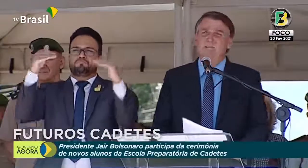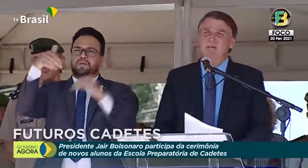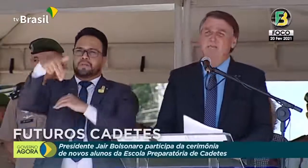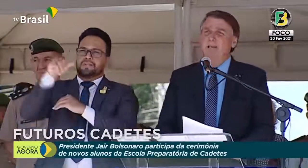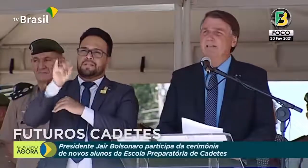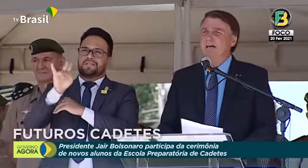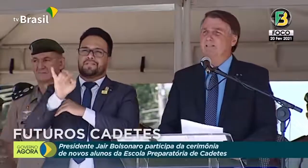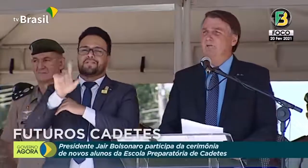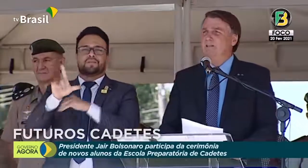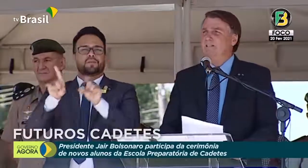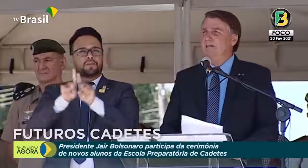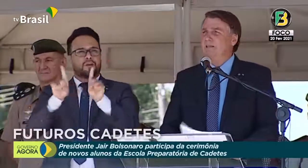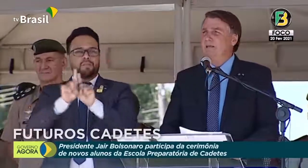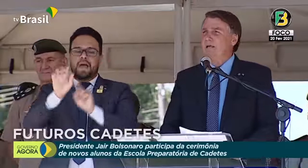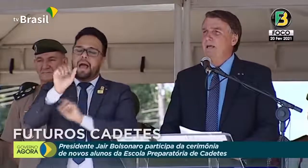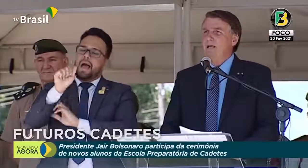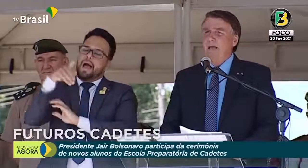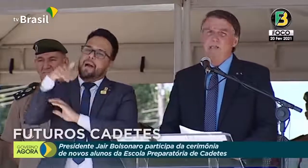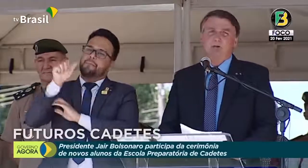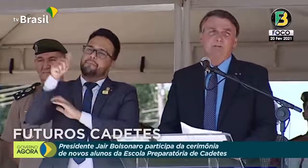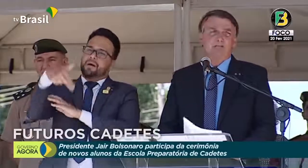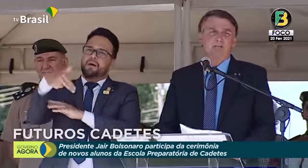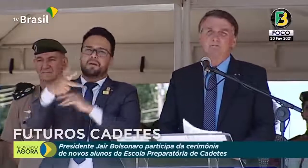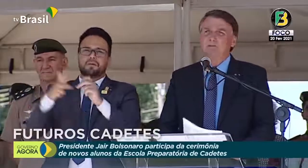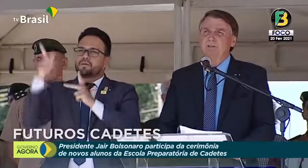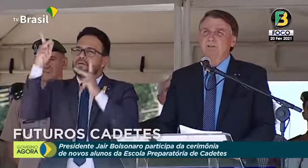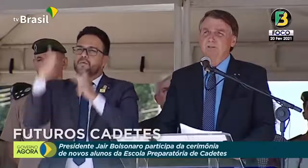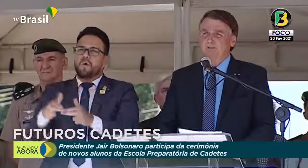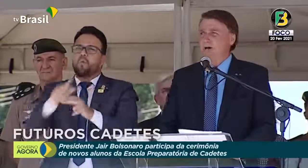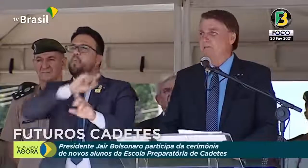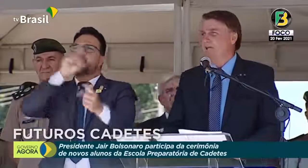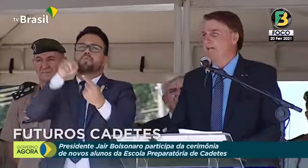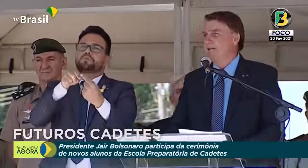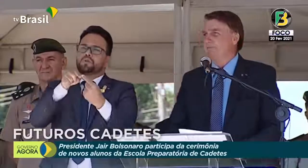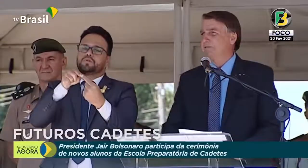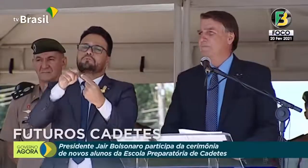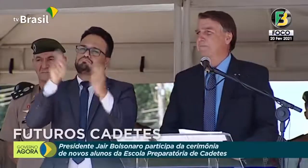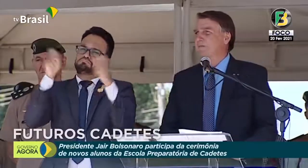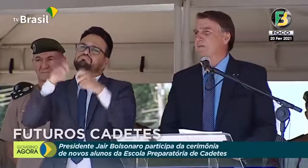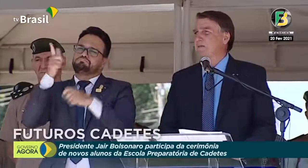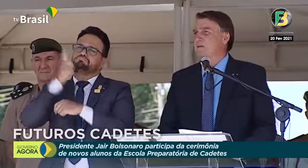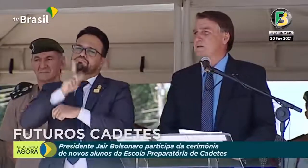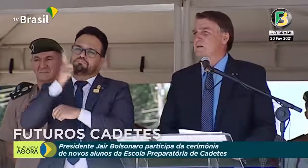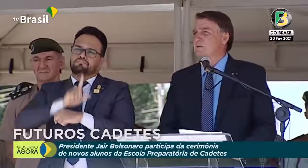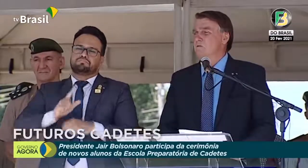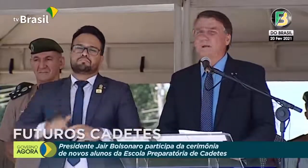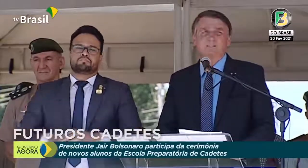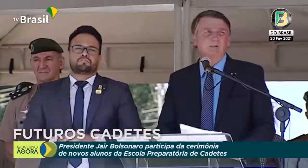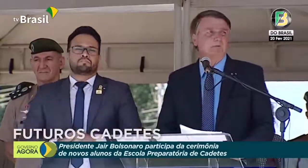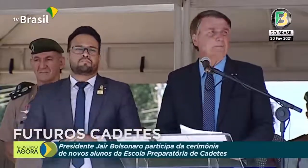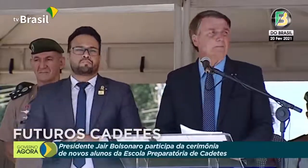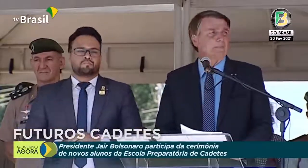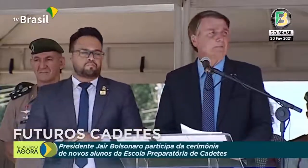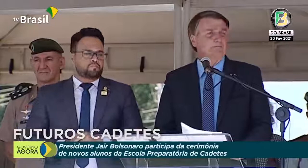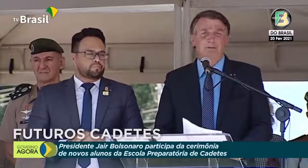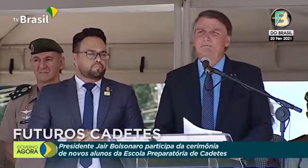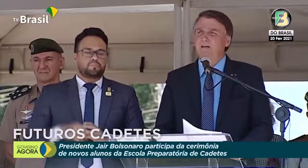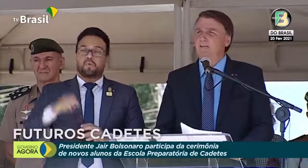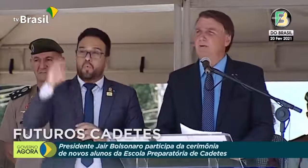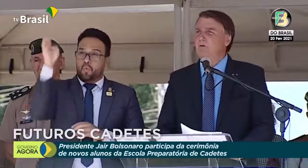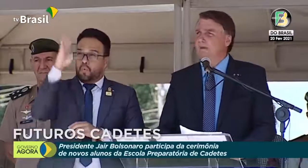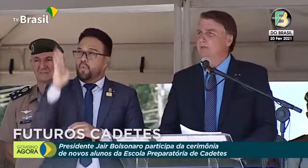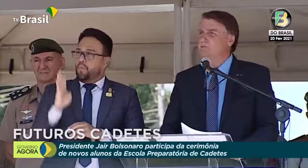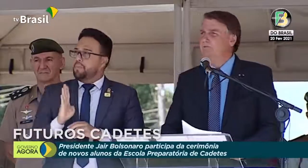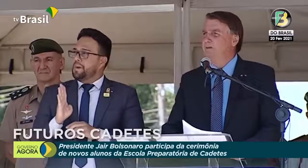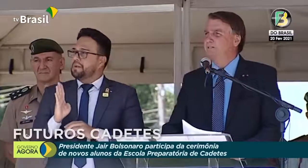da Academia Militar das Agulhas Negras, esse objetivo nós alcançaremos. O Brasil